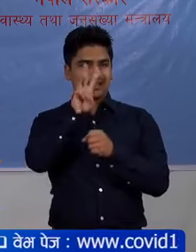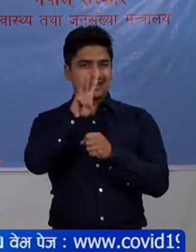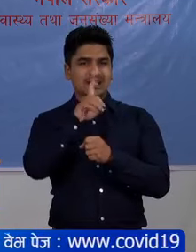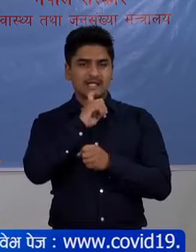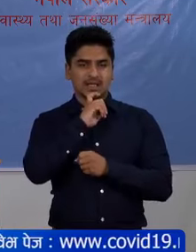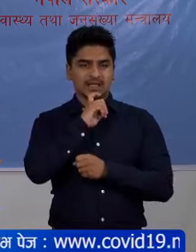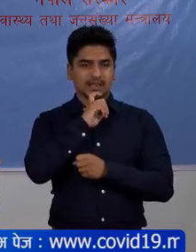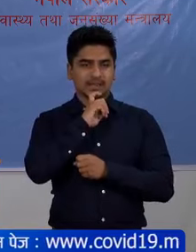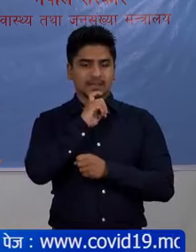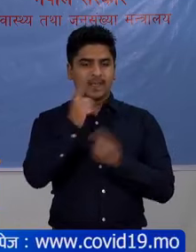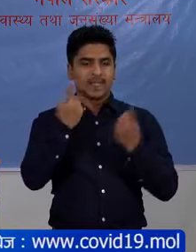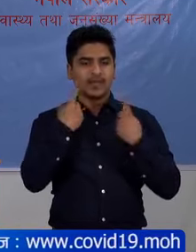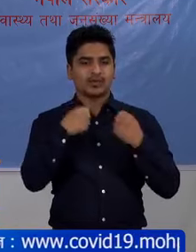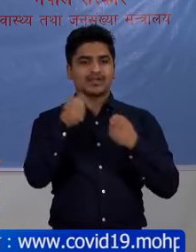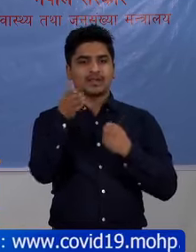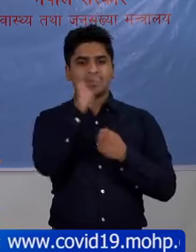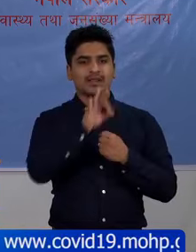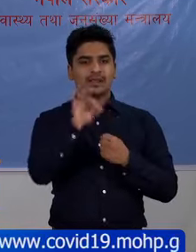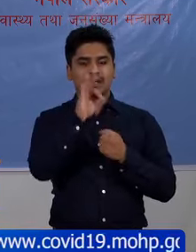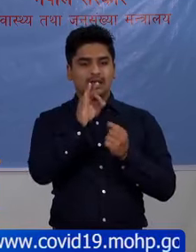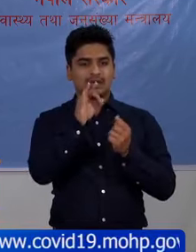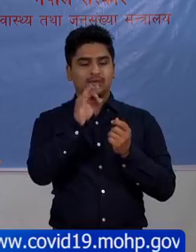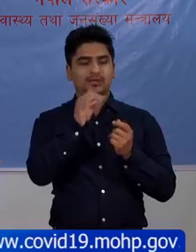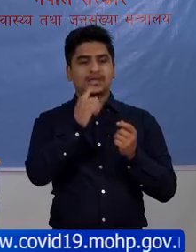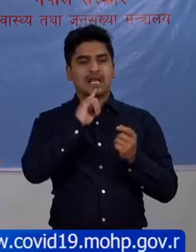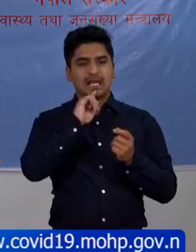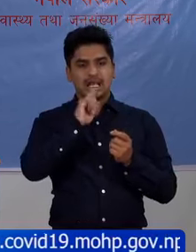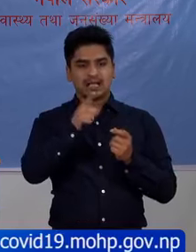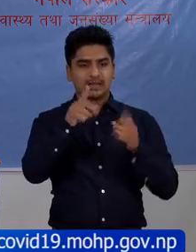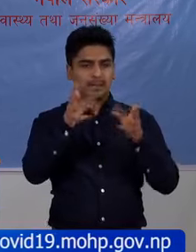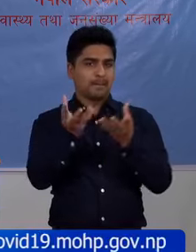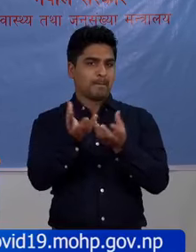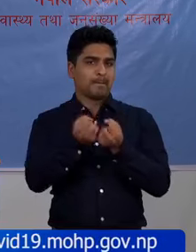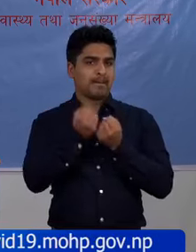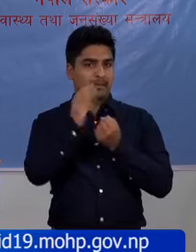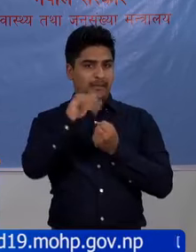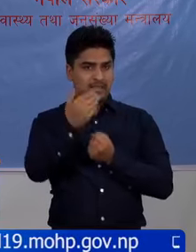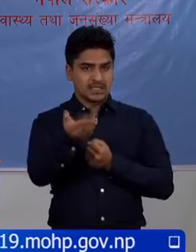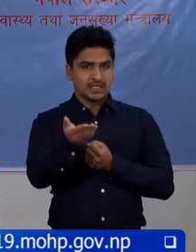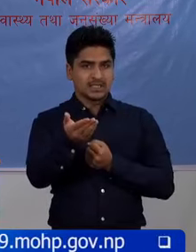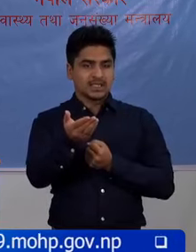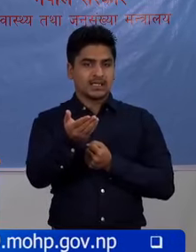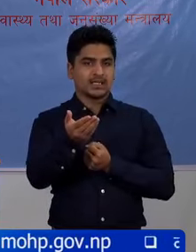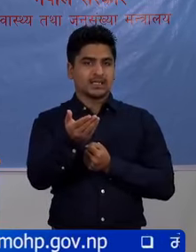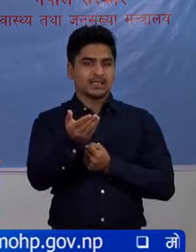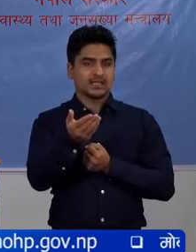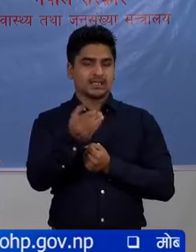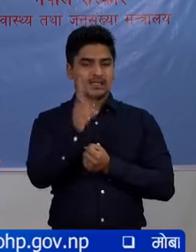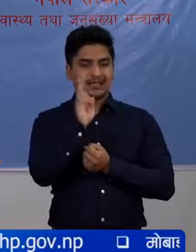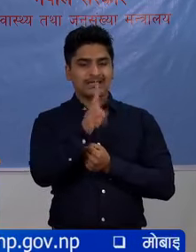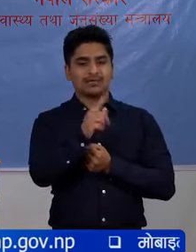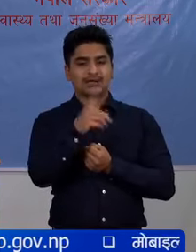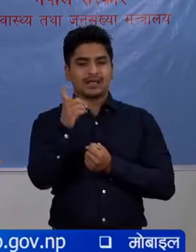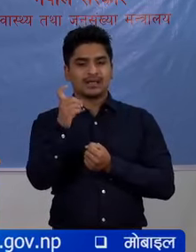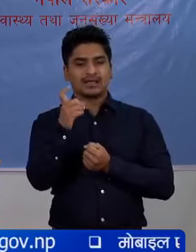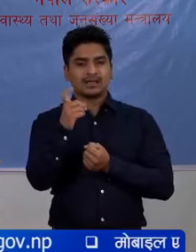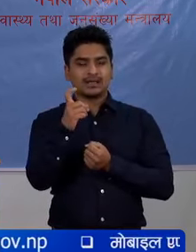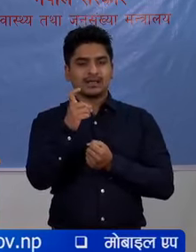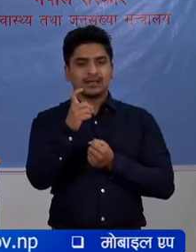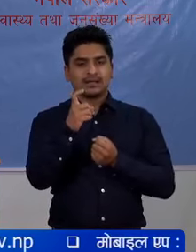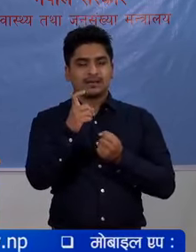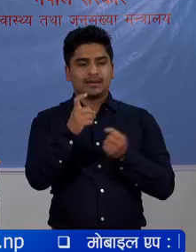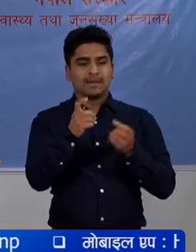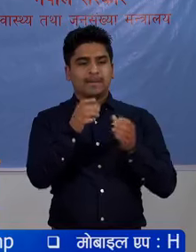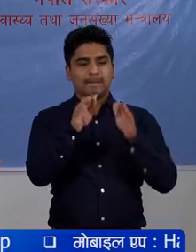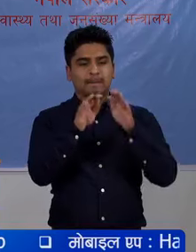नहीं स्वाष्टे तथा जन्संग्या मंत्रा आलेको निर्देशन प्राप्त भाईशेके पाची एसको लागी अउट्ब्रेक मैनेजमेंट